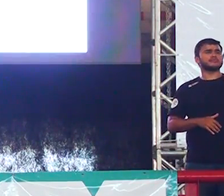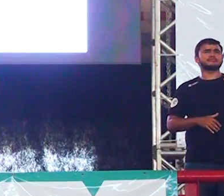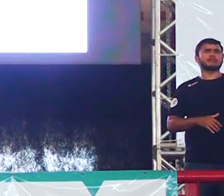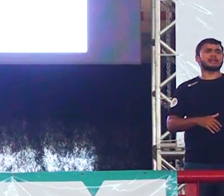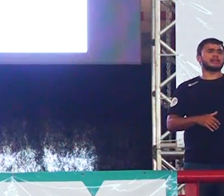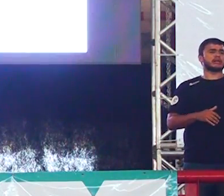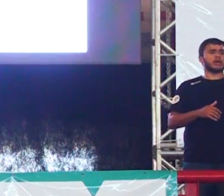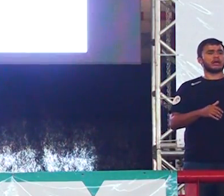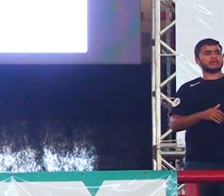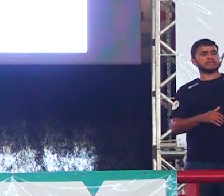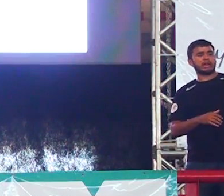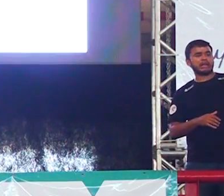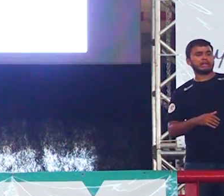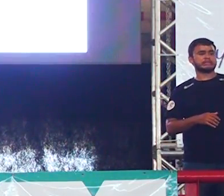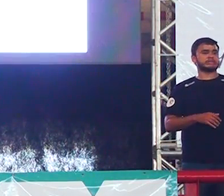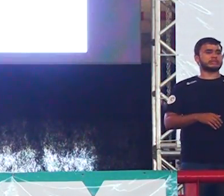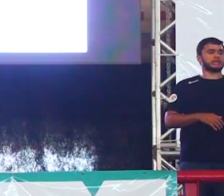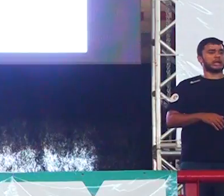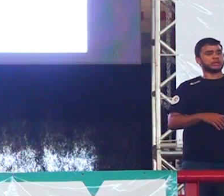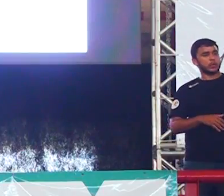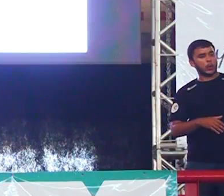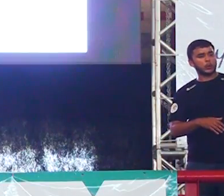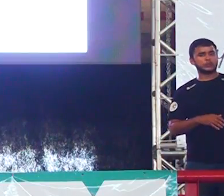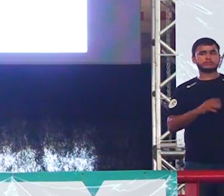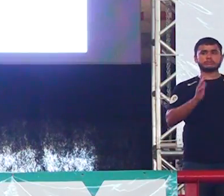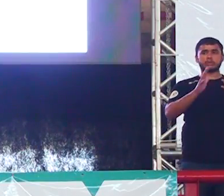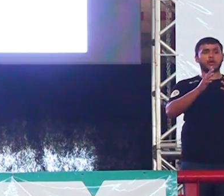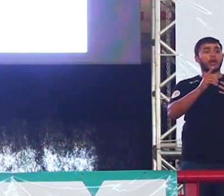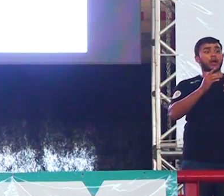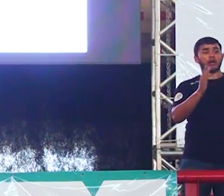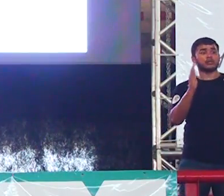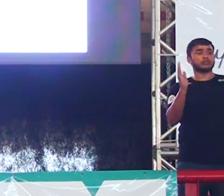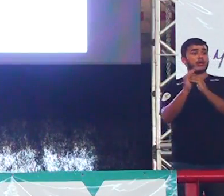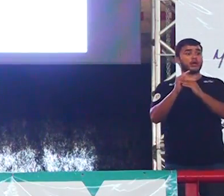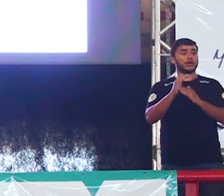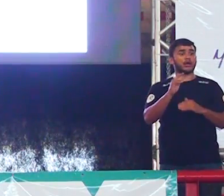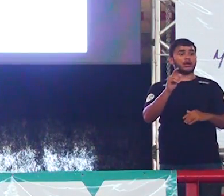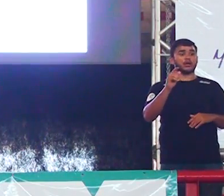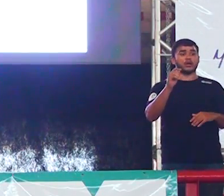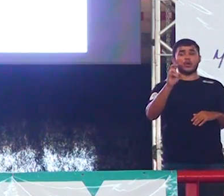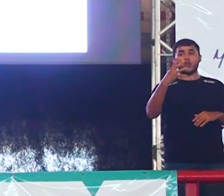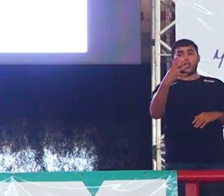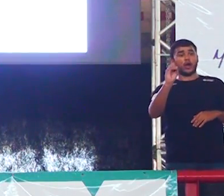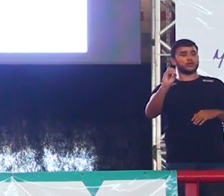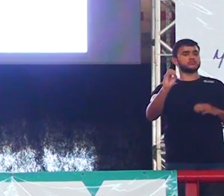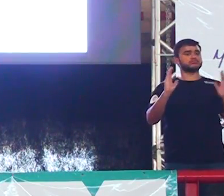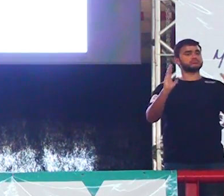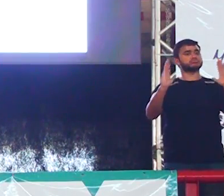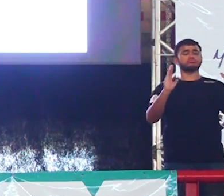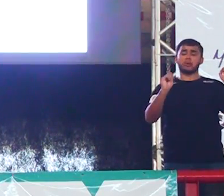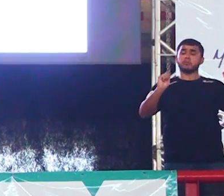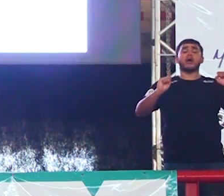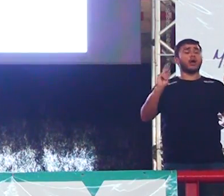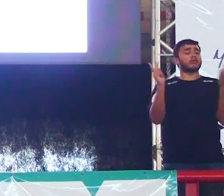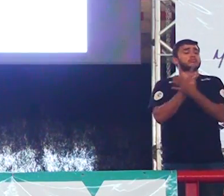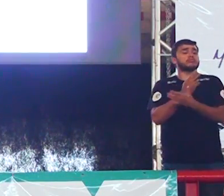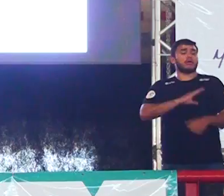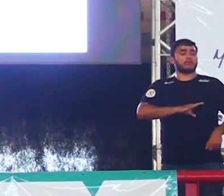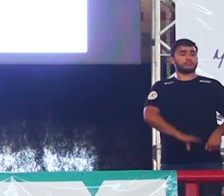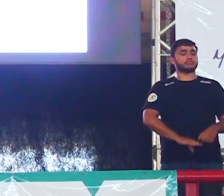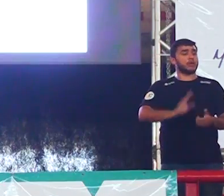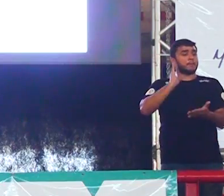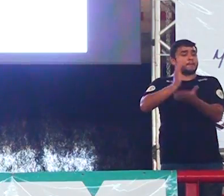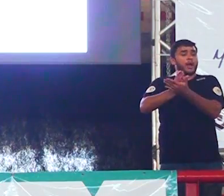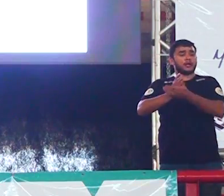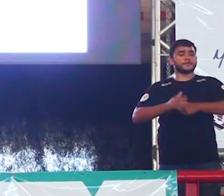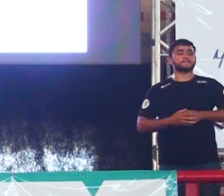bem tarde, por volta dos 13 anos de idade, e de repente ter a menopausa por volta dos 40 anos. Pode acontecer isso. Assim